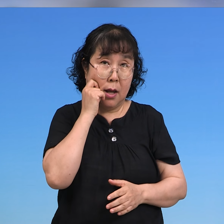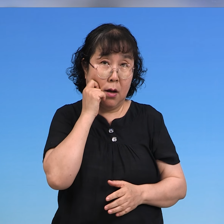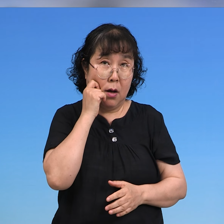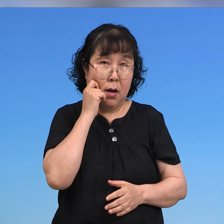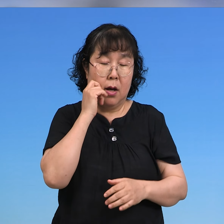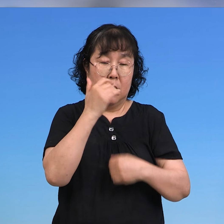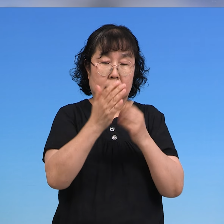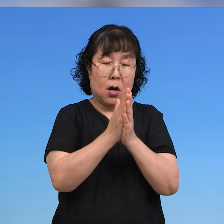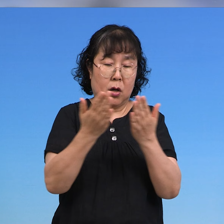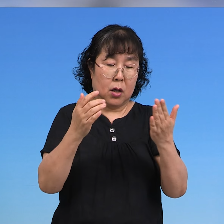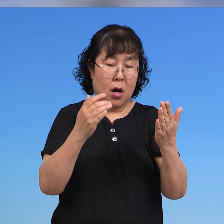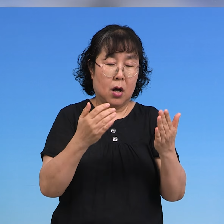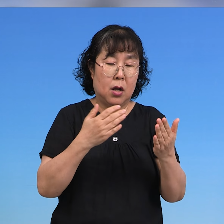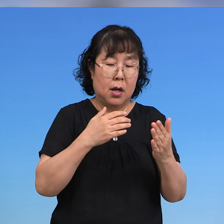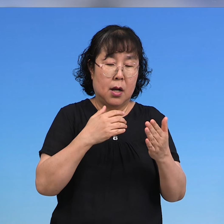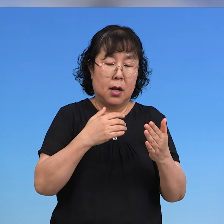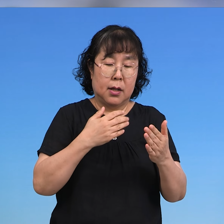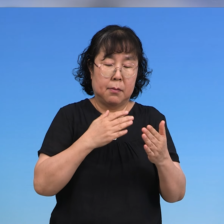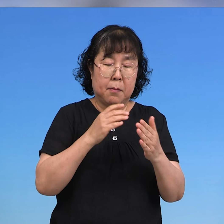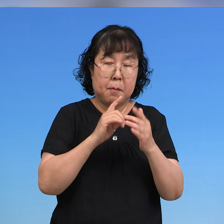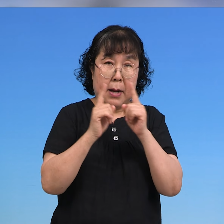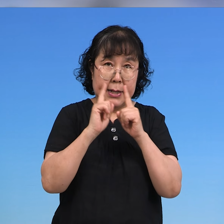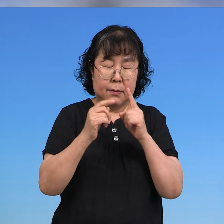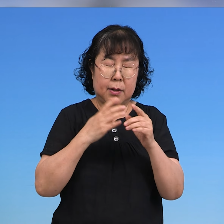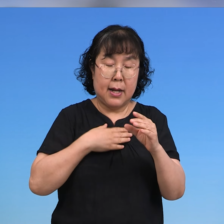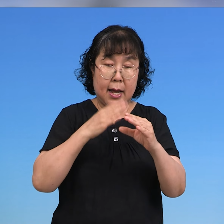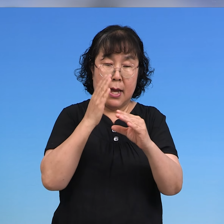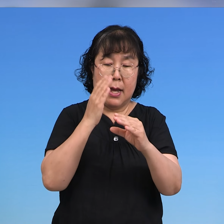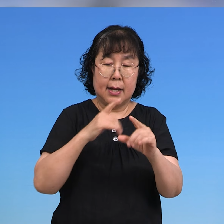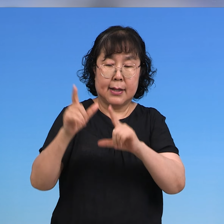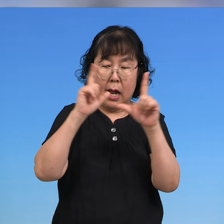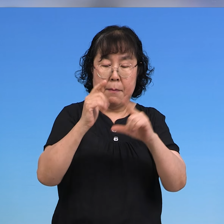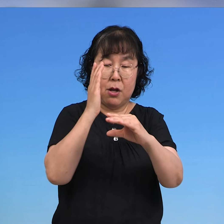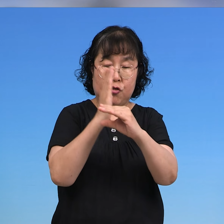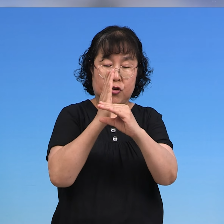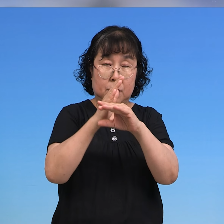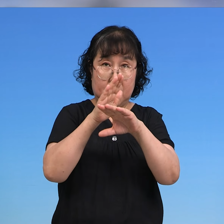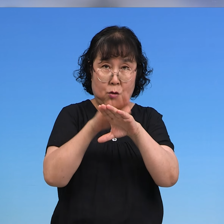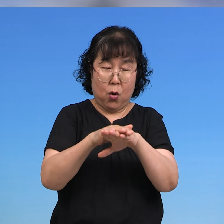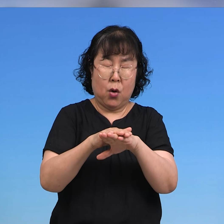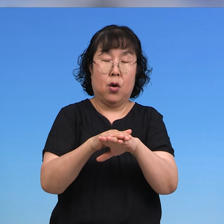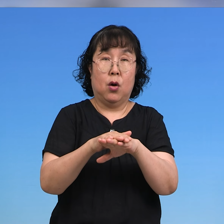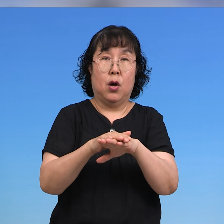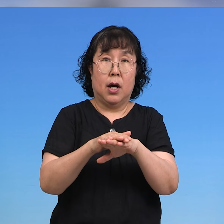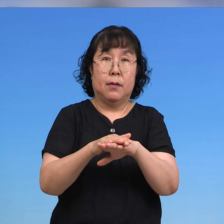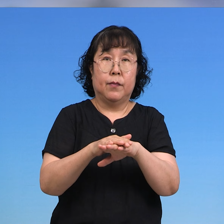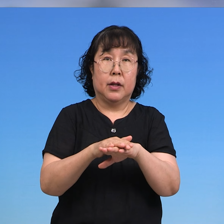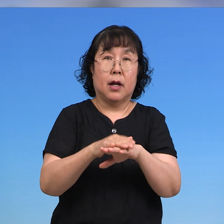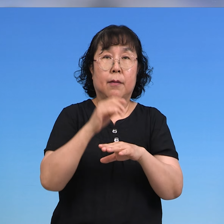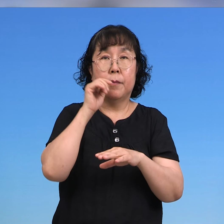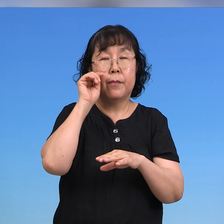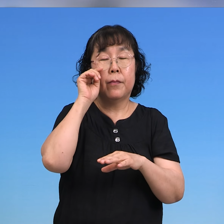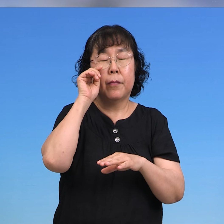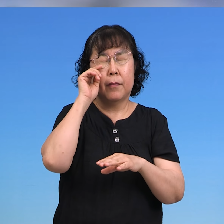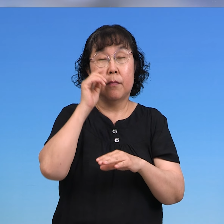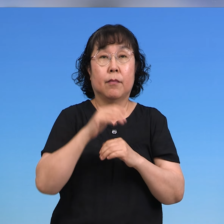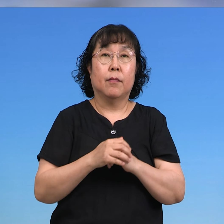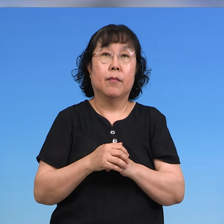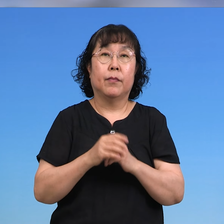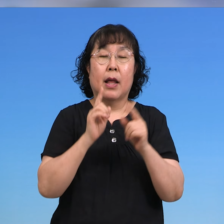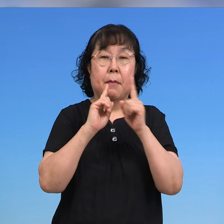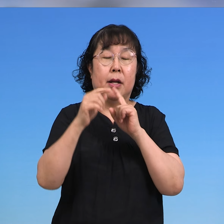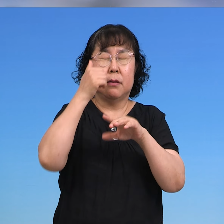성경을 내 삶의 중심에다 두고, 성경은 예수님을 소개하는 책이잖아요. 오늘